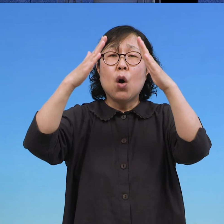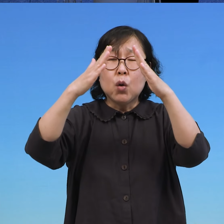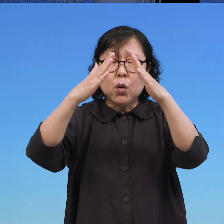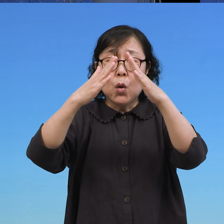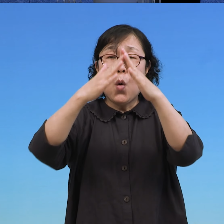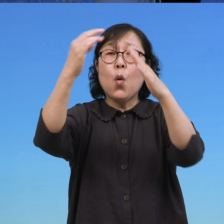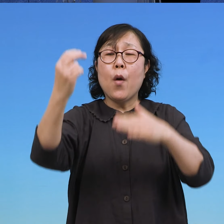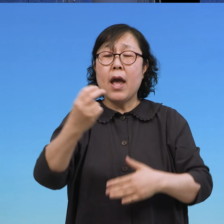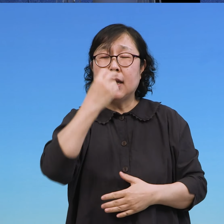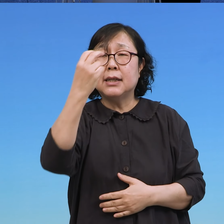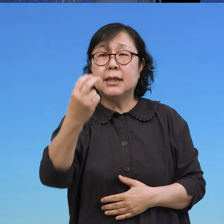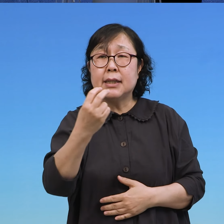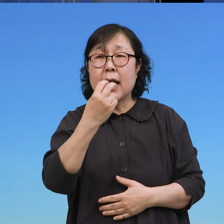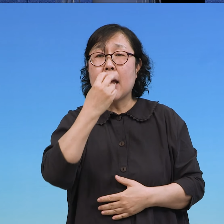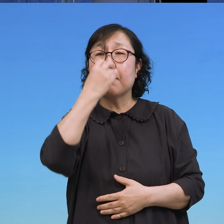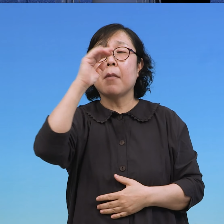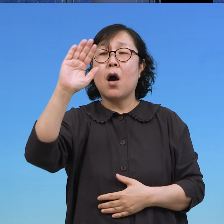교회는 생명이니